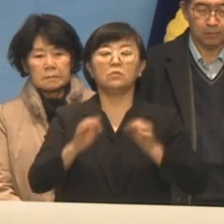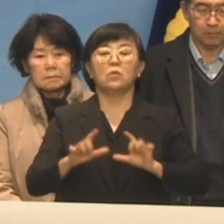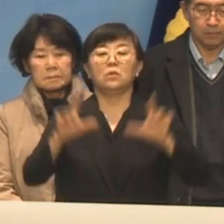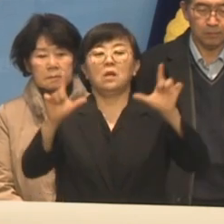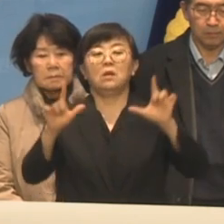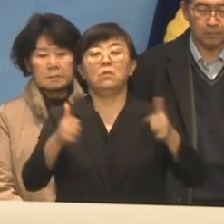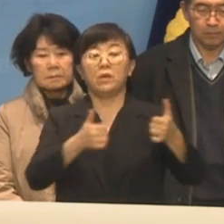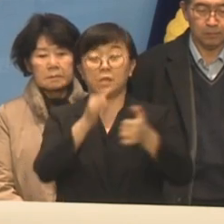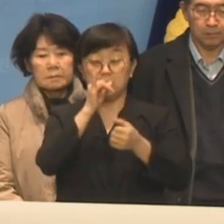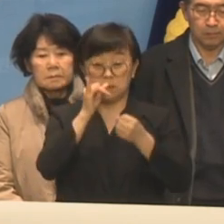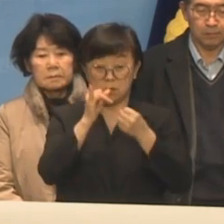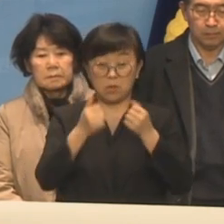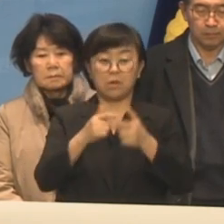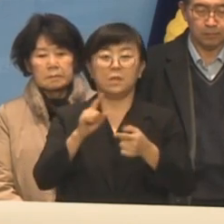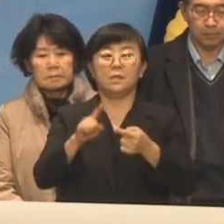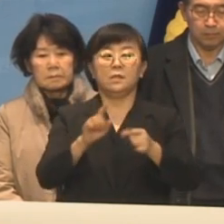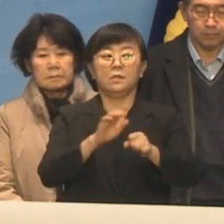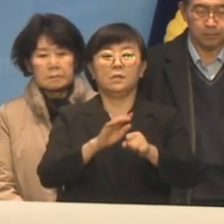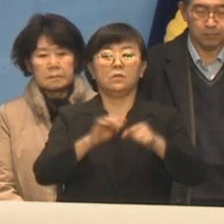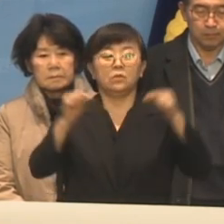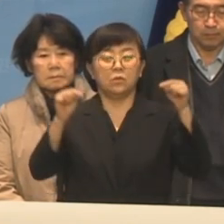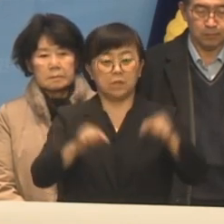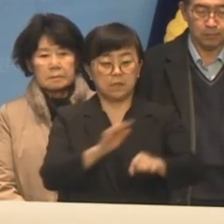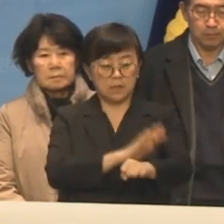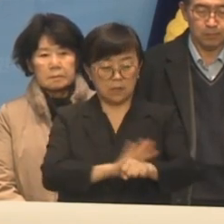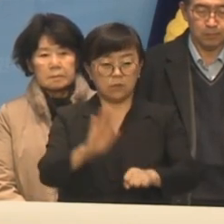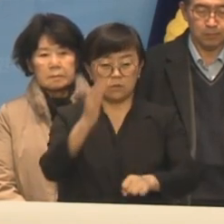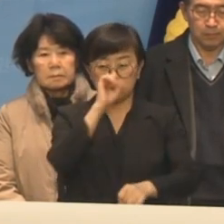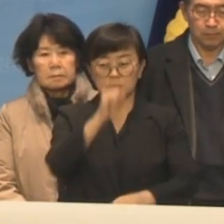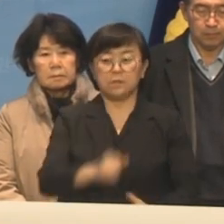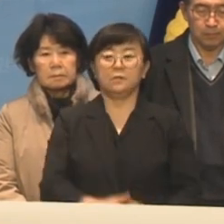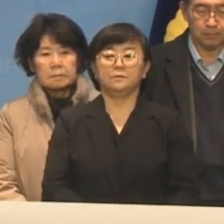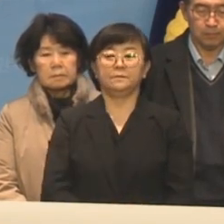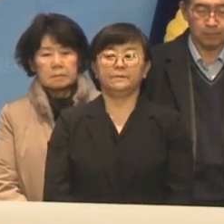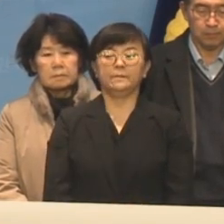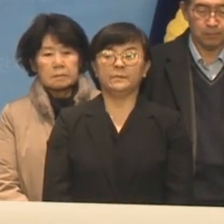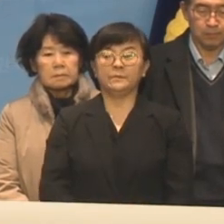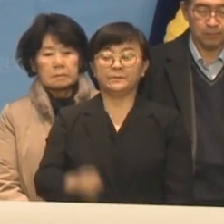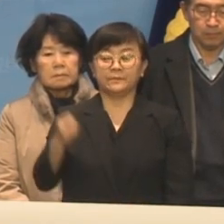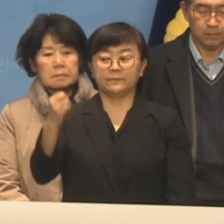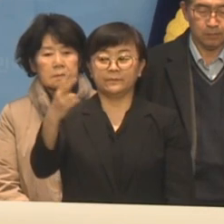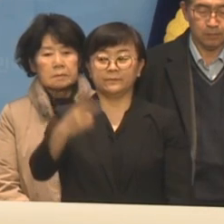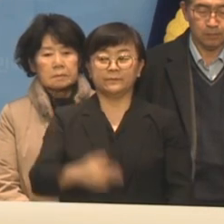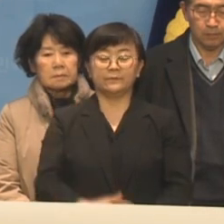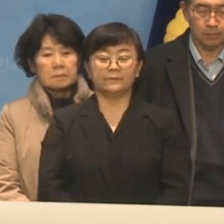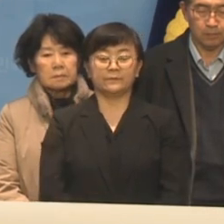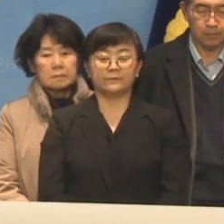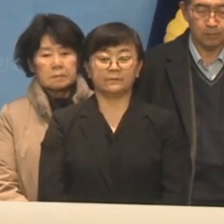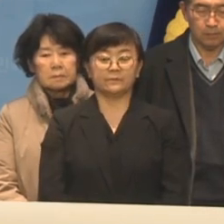하는데 제대로 된 논의가 진행되기 바랍니다. 그리고